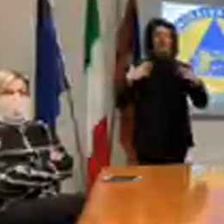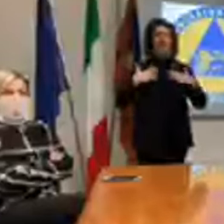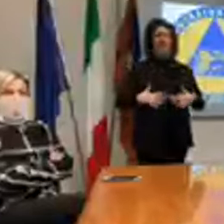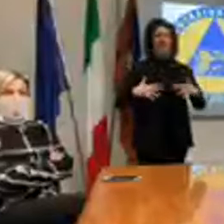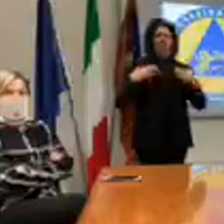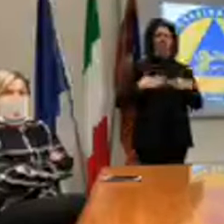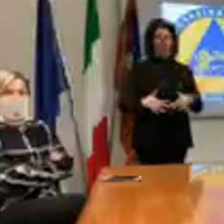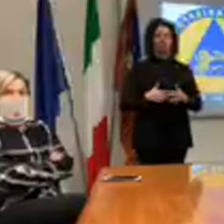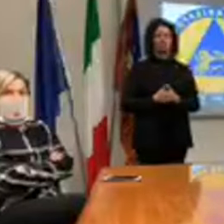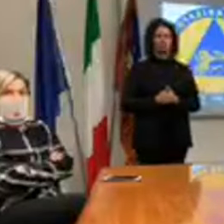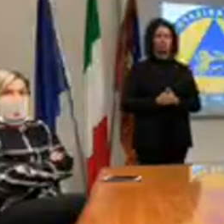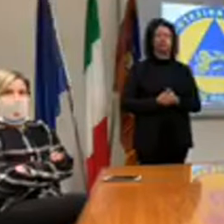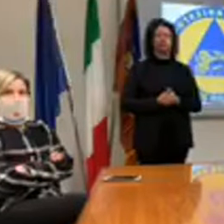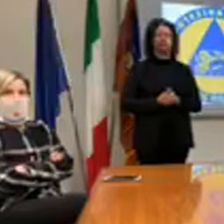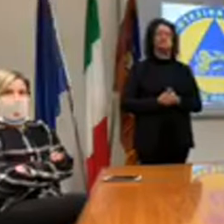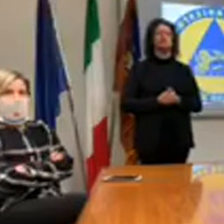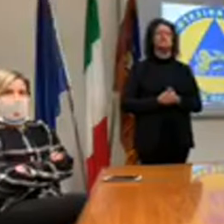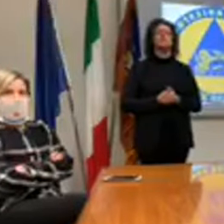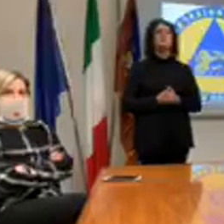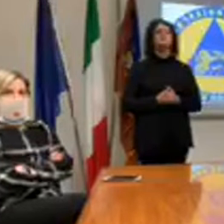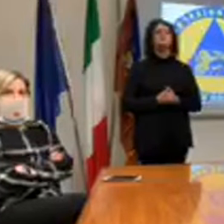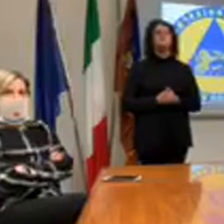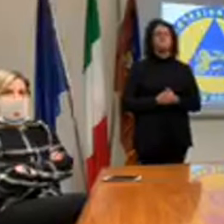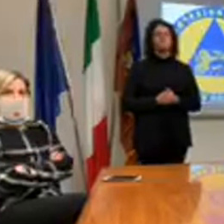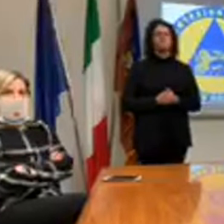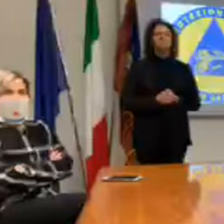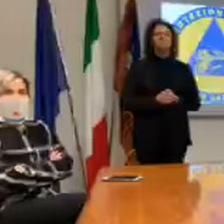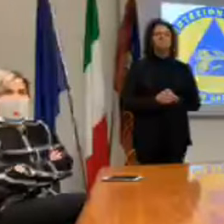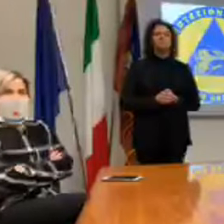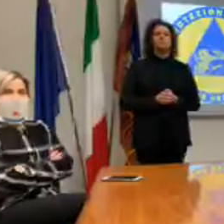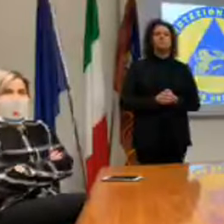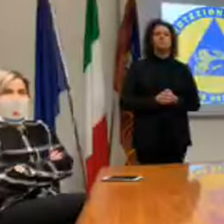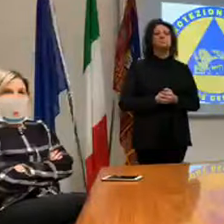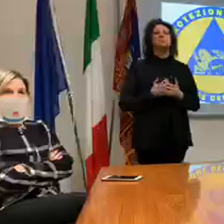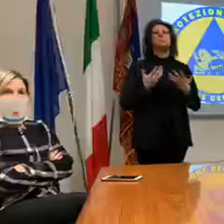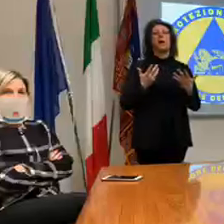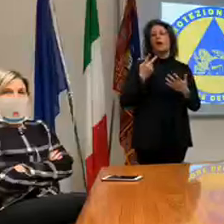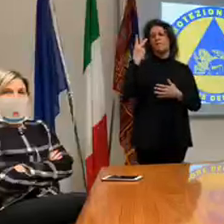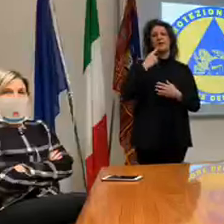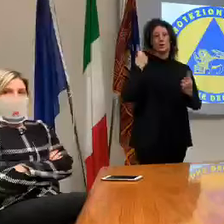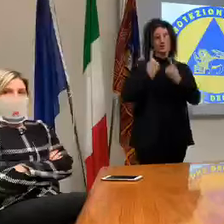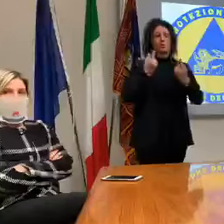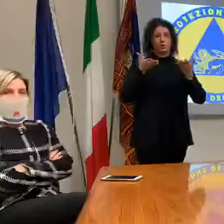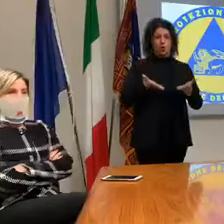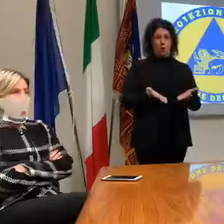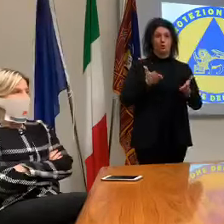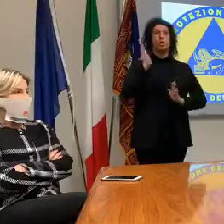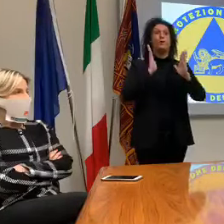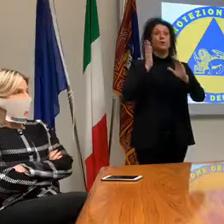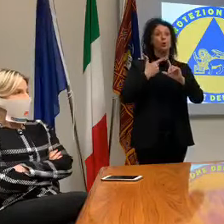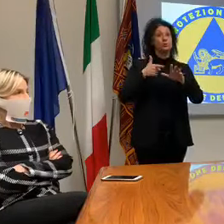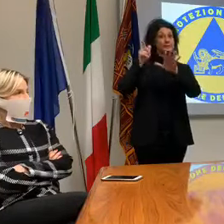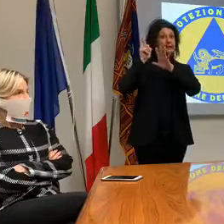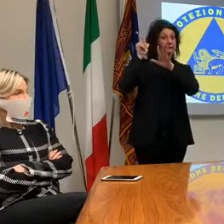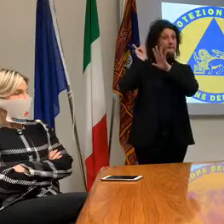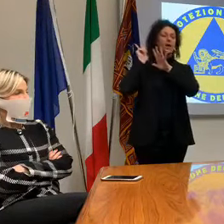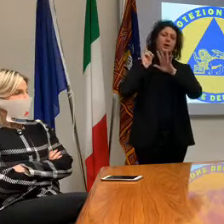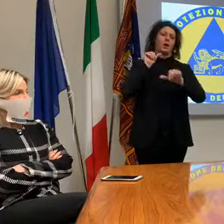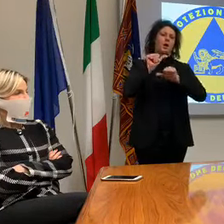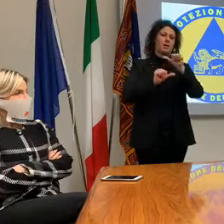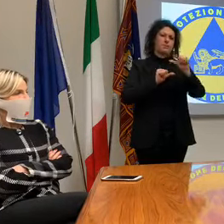siamo più nella situazione di qualche giorno fa o di qualche settimana fa. Diciamo che il mercato si sta un po'